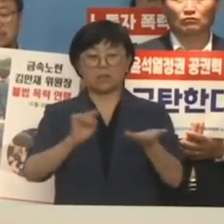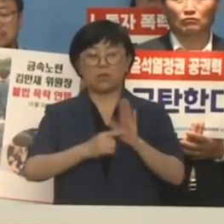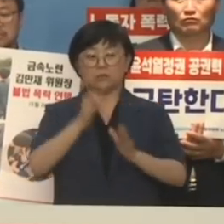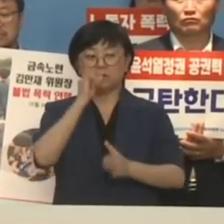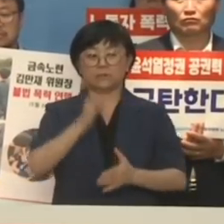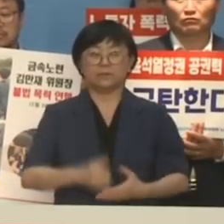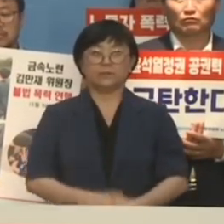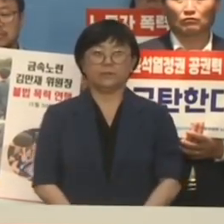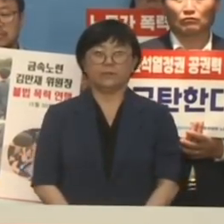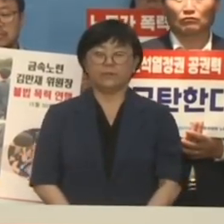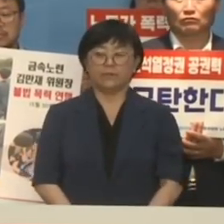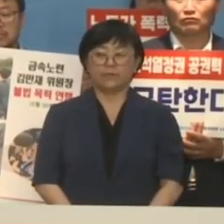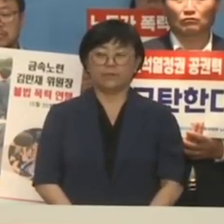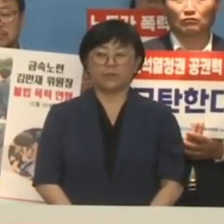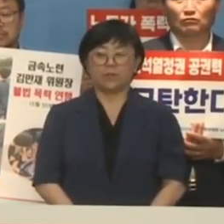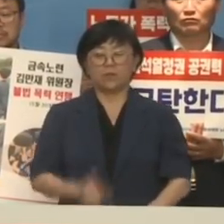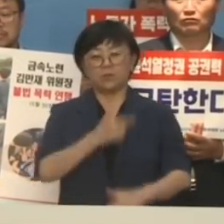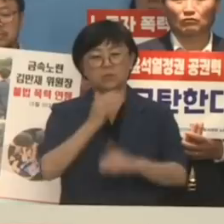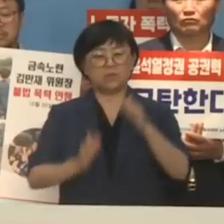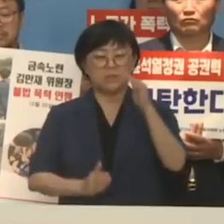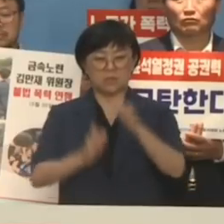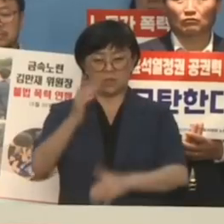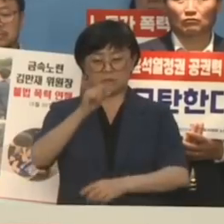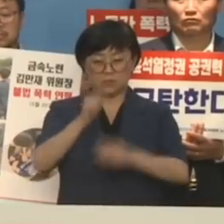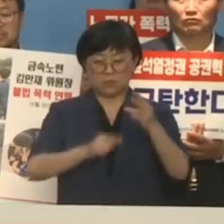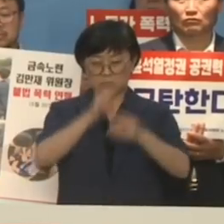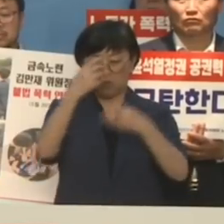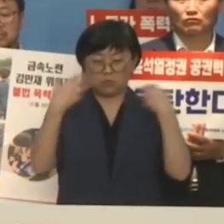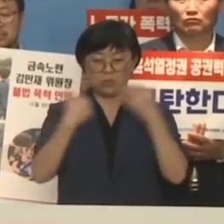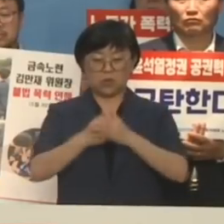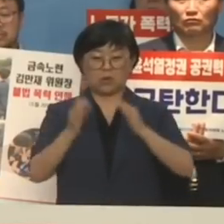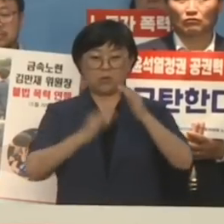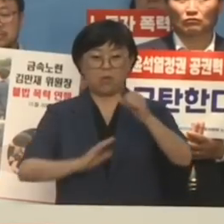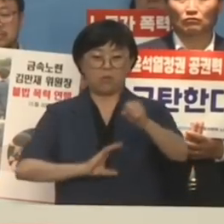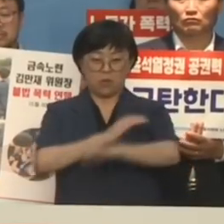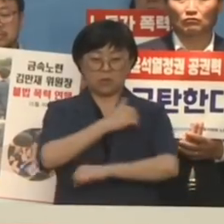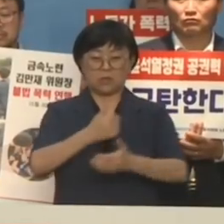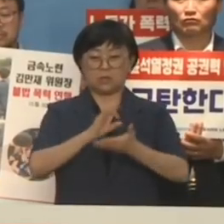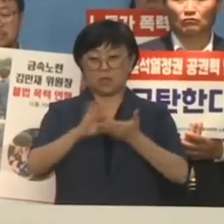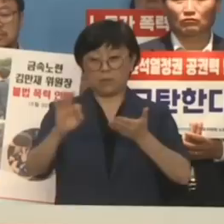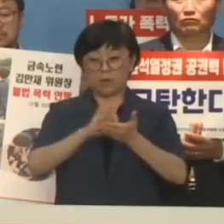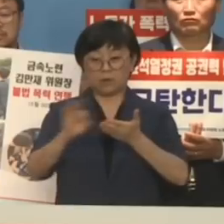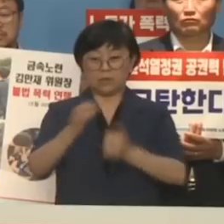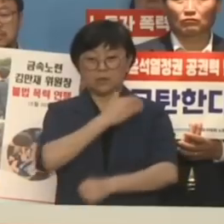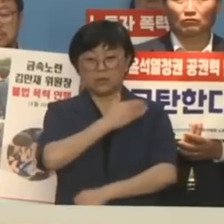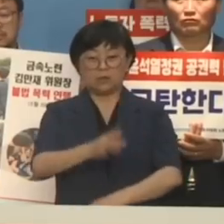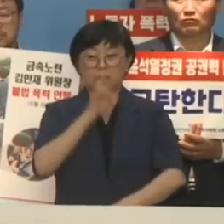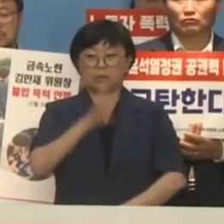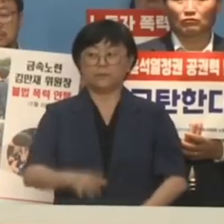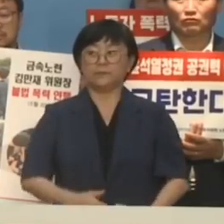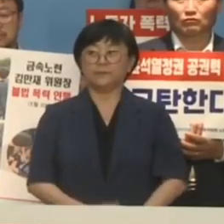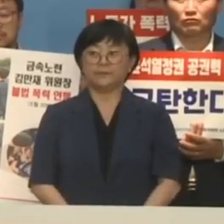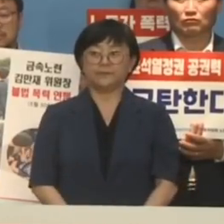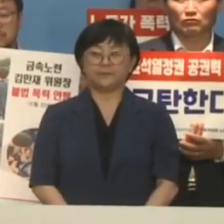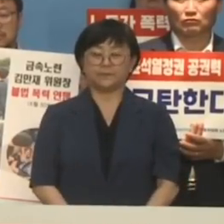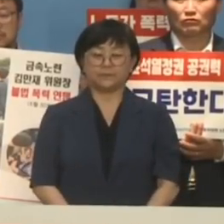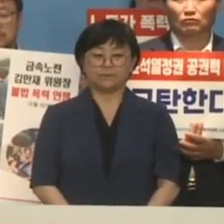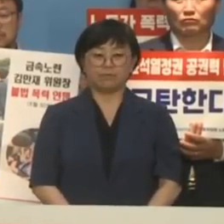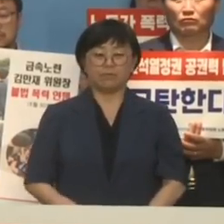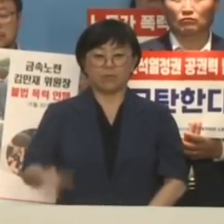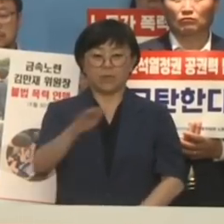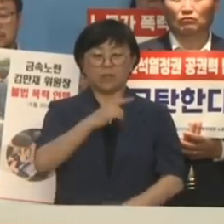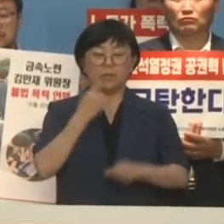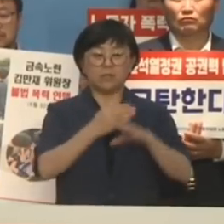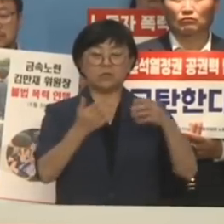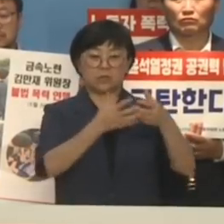드러낸 사건입니다. 도를 넘은 윤석열 정부의 공권력 남용을 좌시해서는 안 될 것입니다.